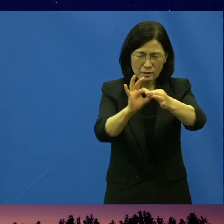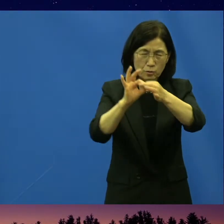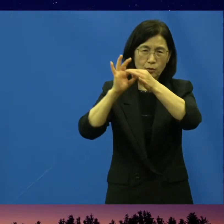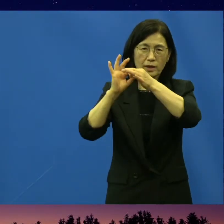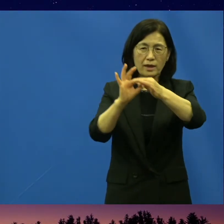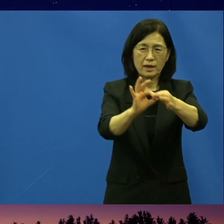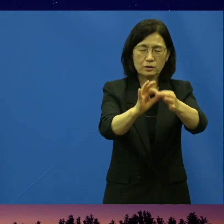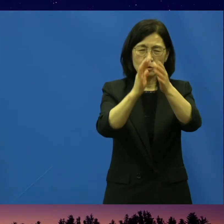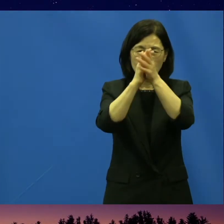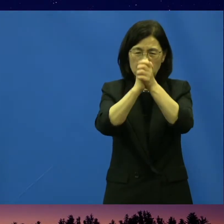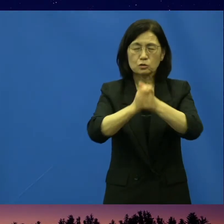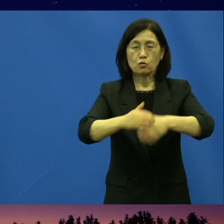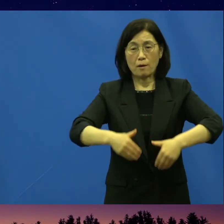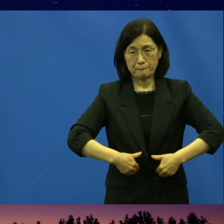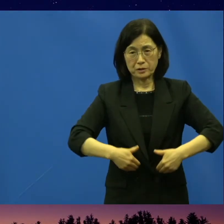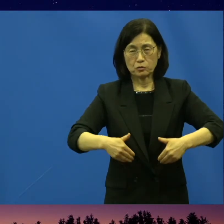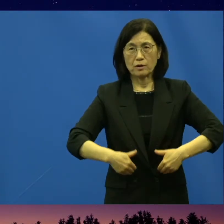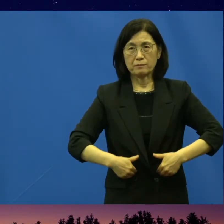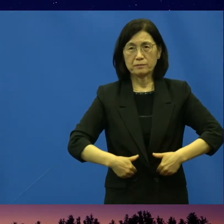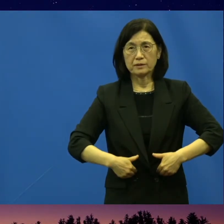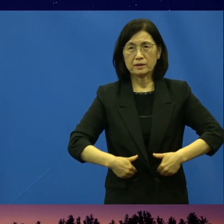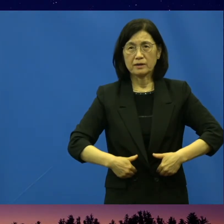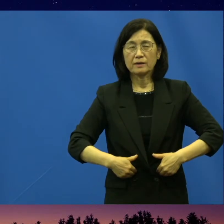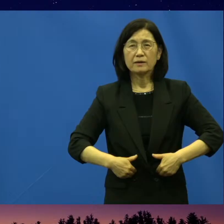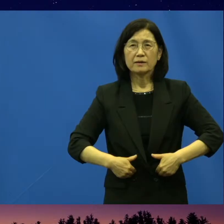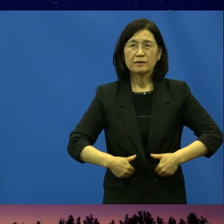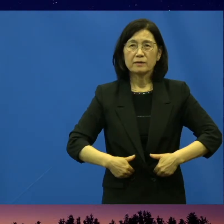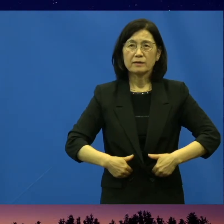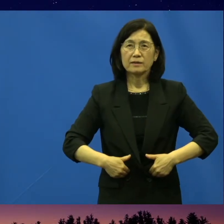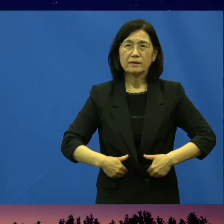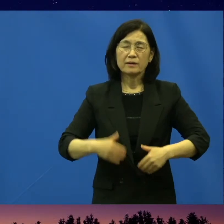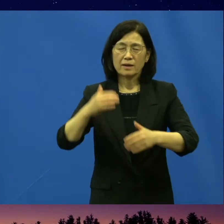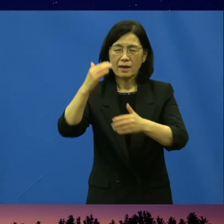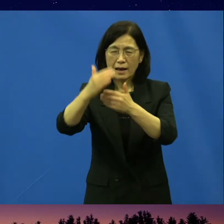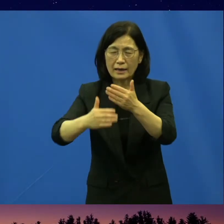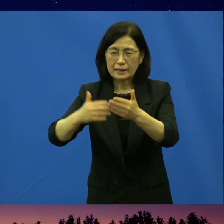하나님은 지연되는 이유에 대해서 다 알려주실 수가 없어요.